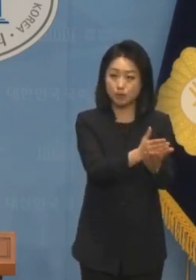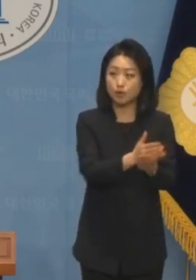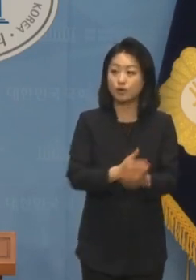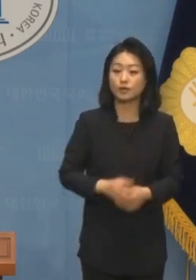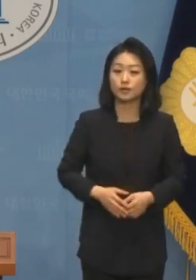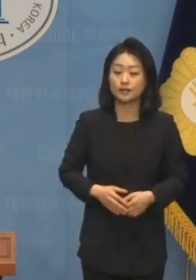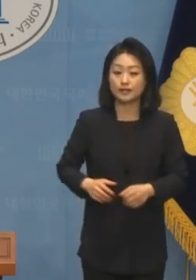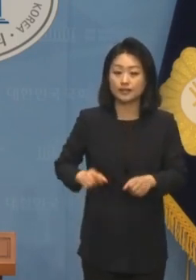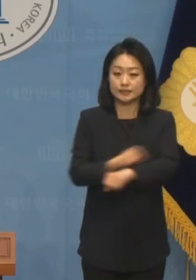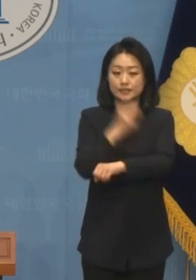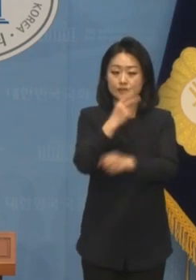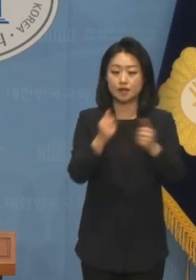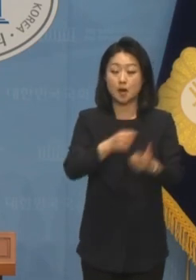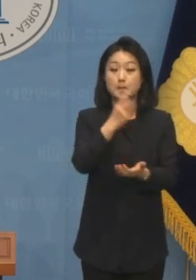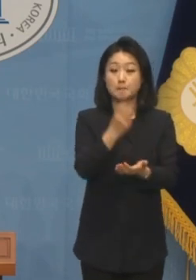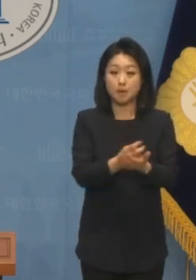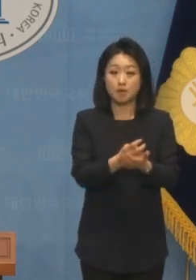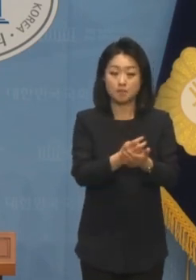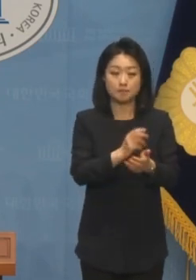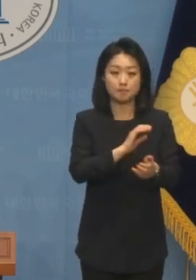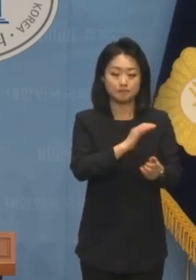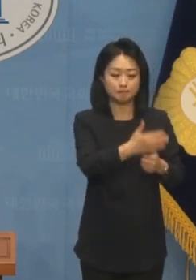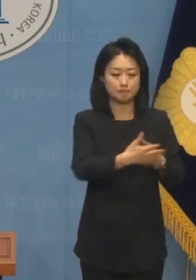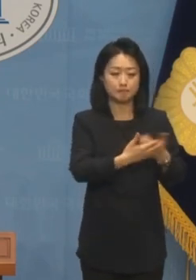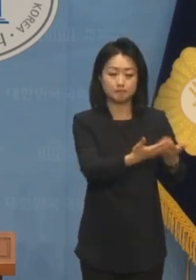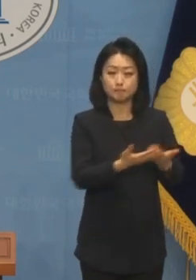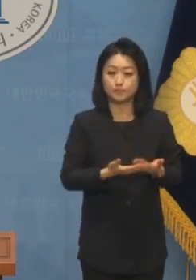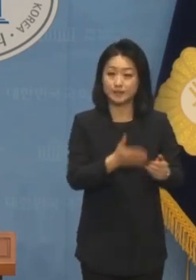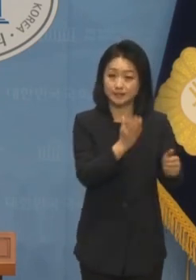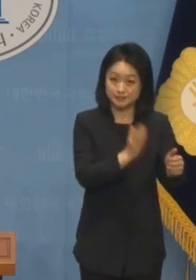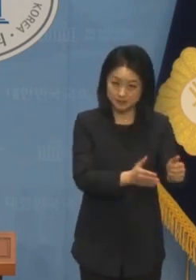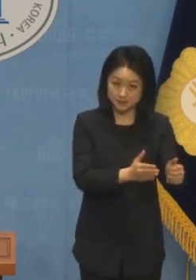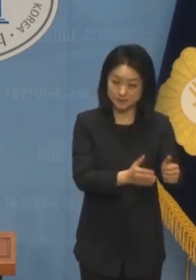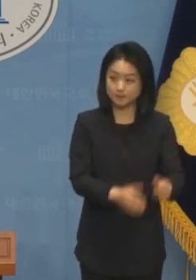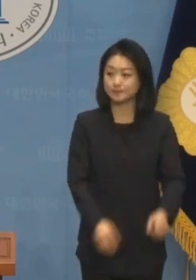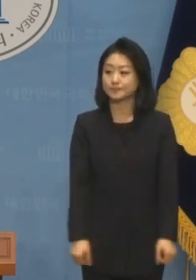해병대원 특검법에 협조하십시오.